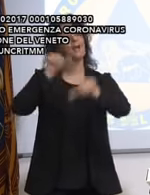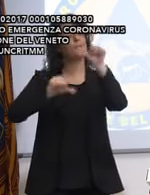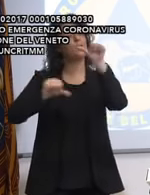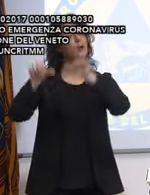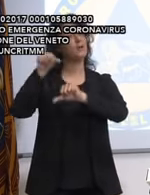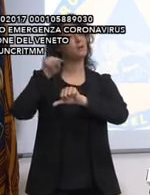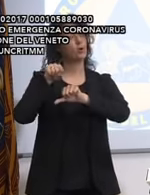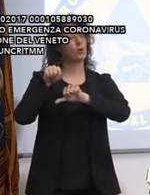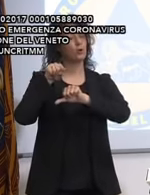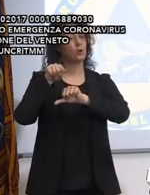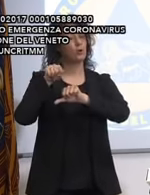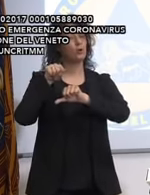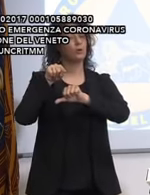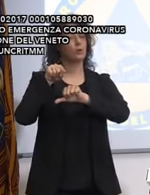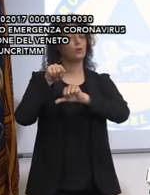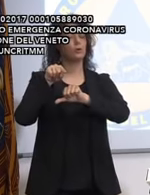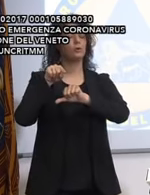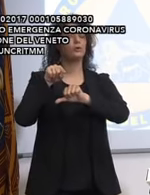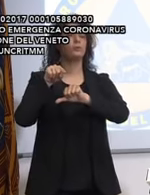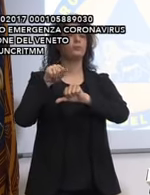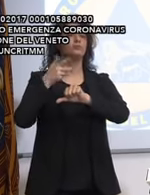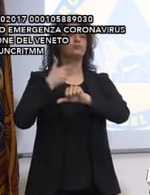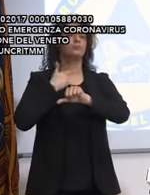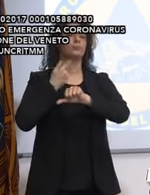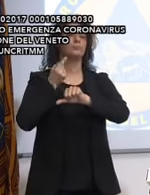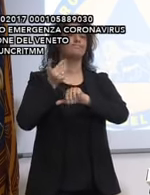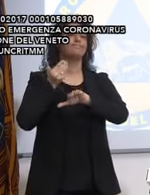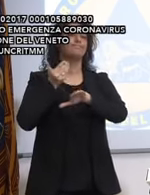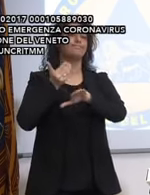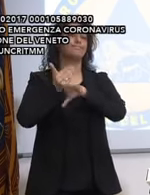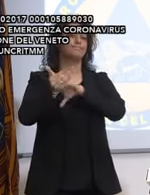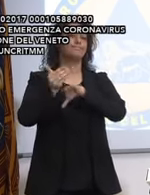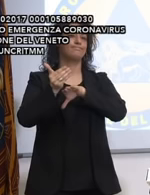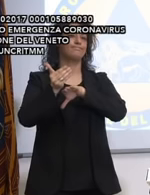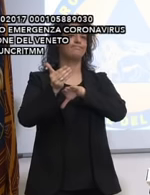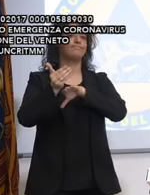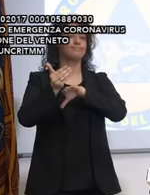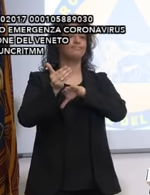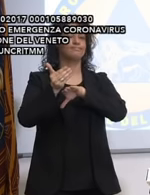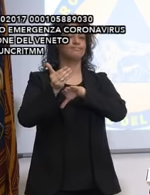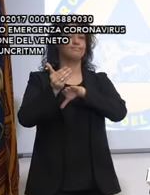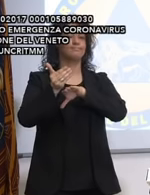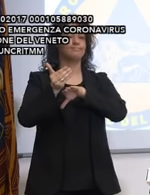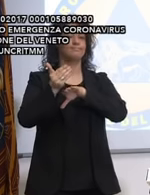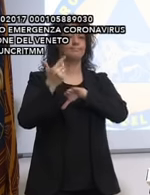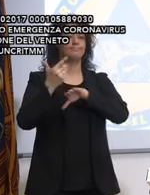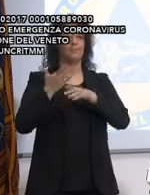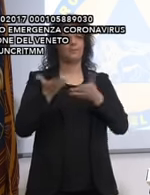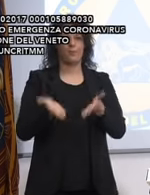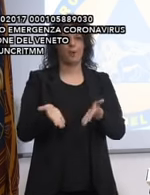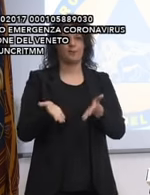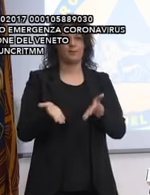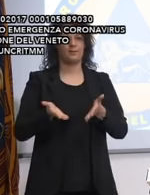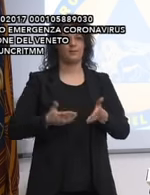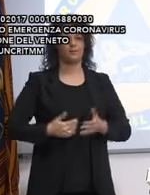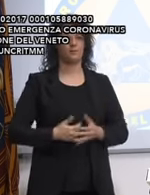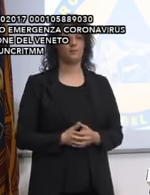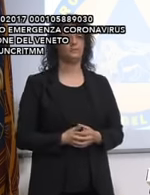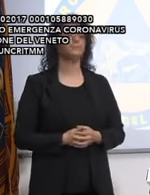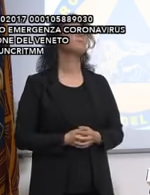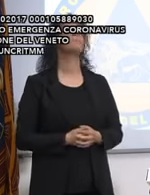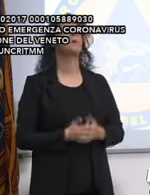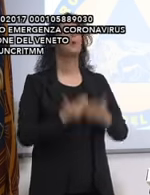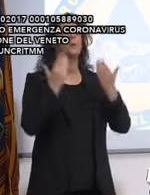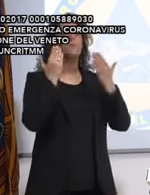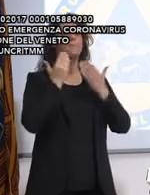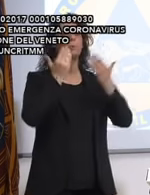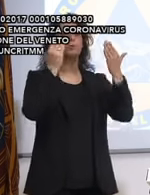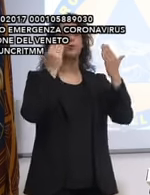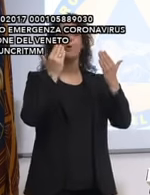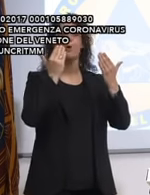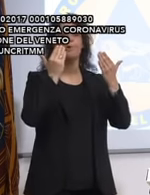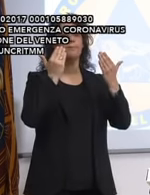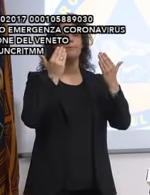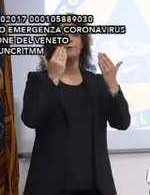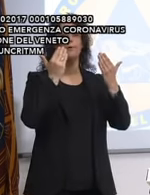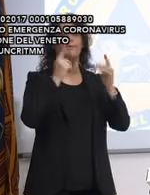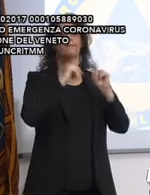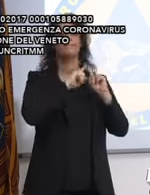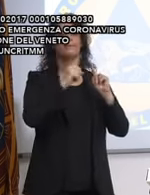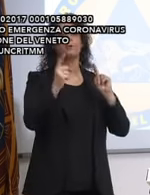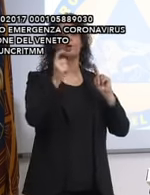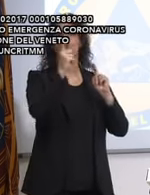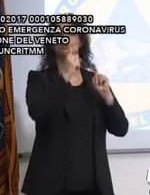laboratorio subirà un rallentamento, anzi lo sta già subendo in queste ore. Purtroppo prima di giovedì non avremo